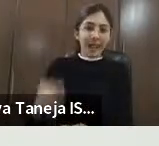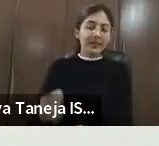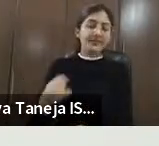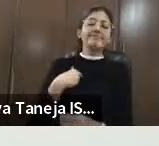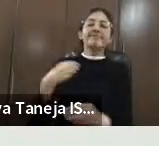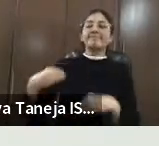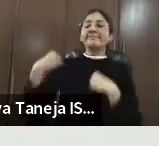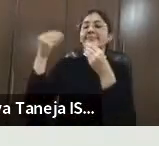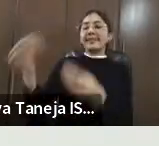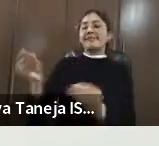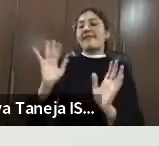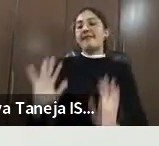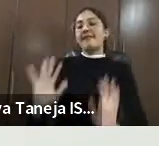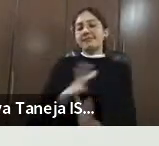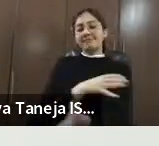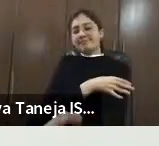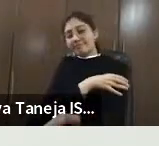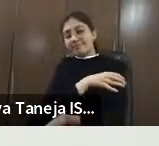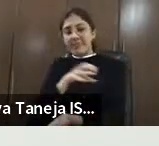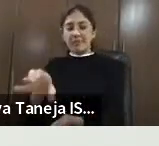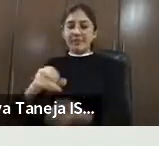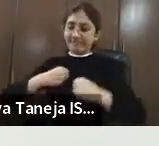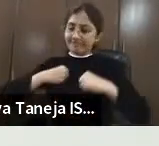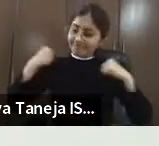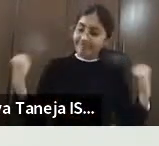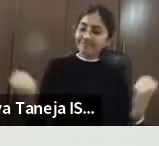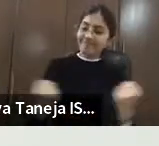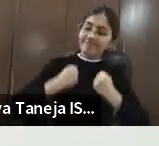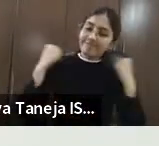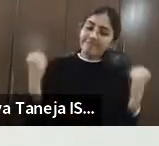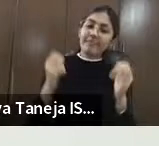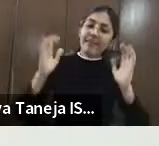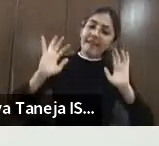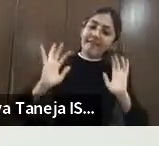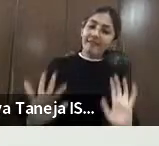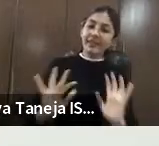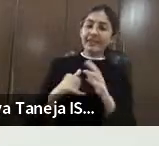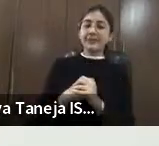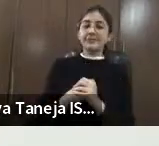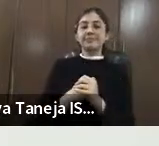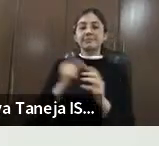हूँ। मेरे इस प्रयास को ध्यान में लेते हुए